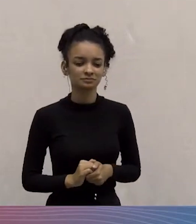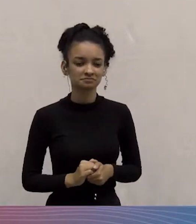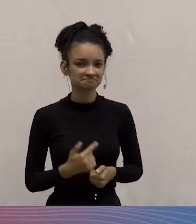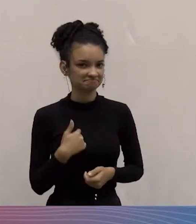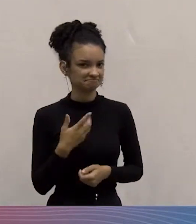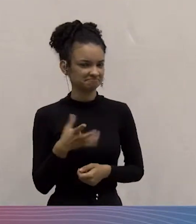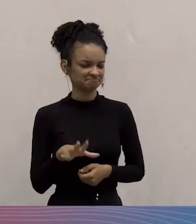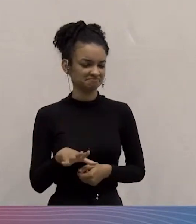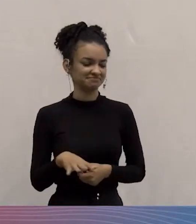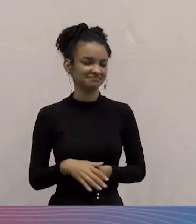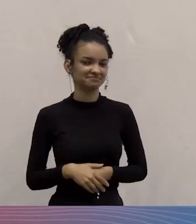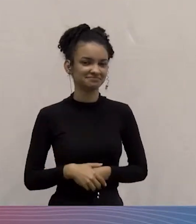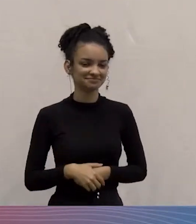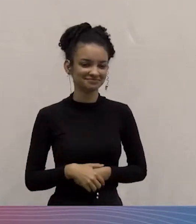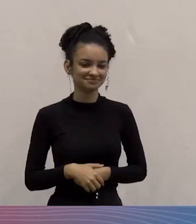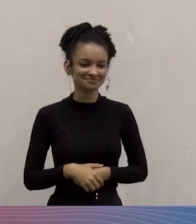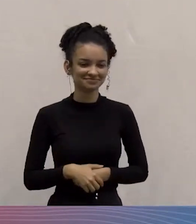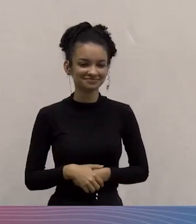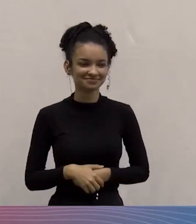Eu não, Ieca.